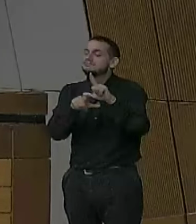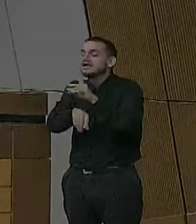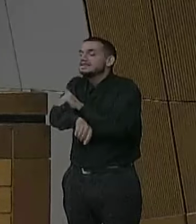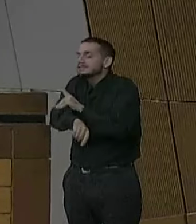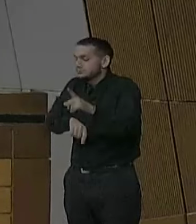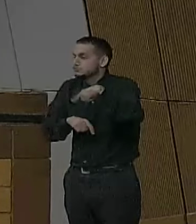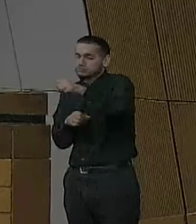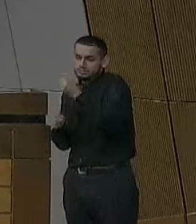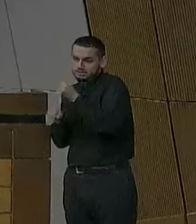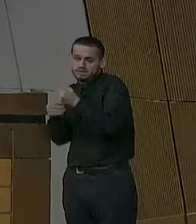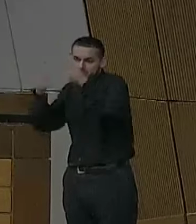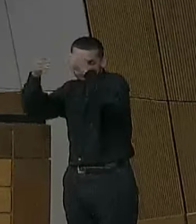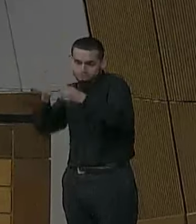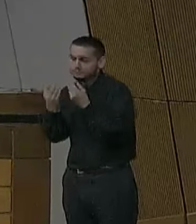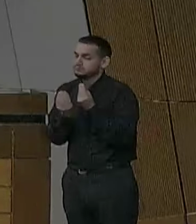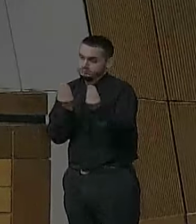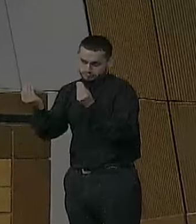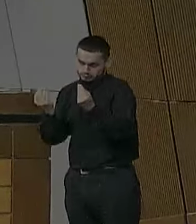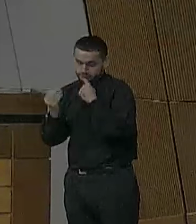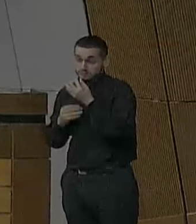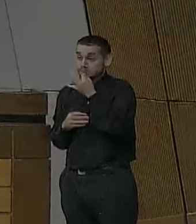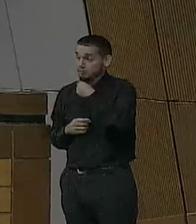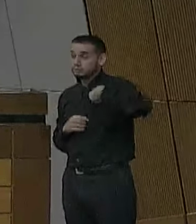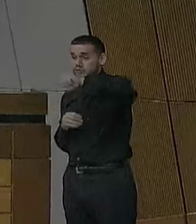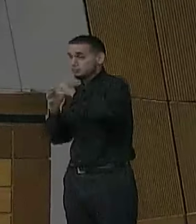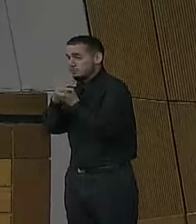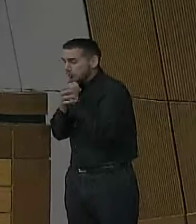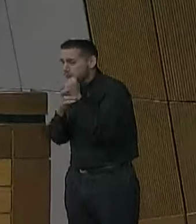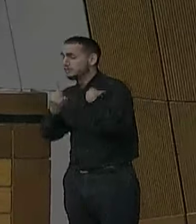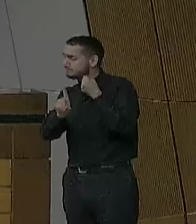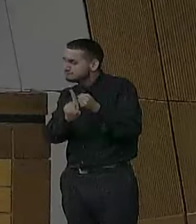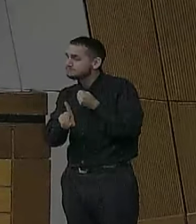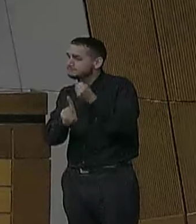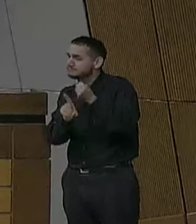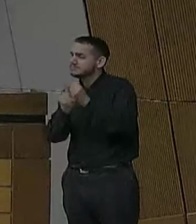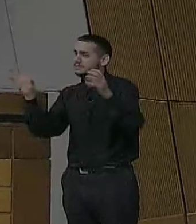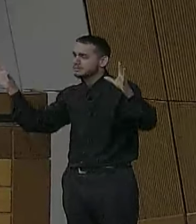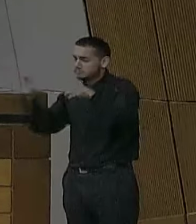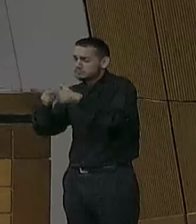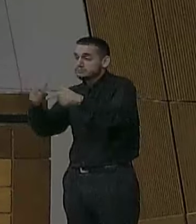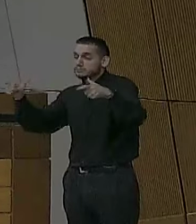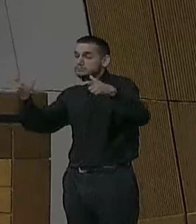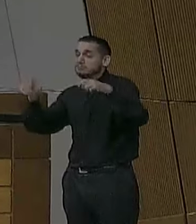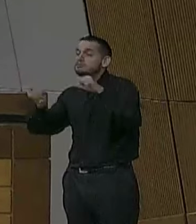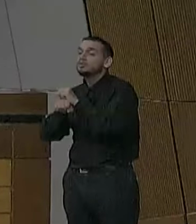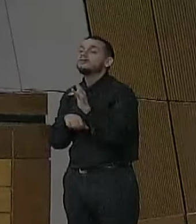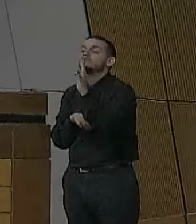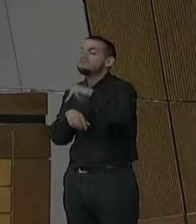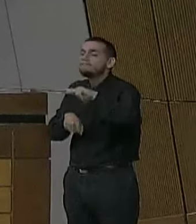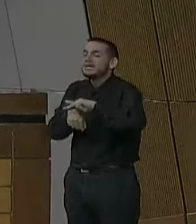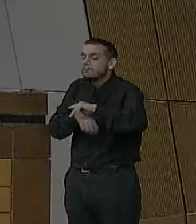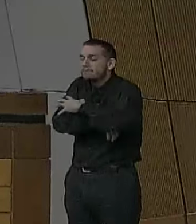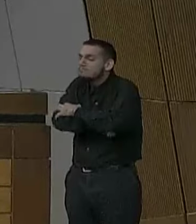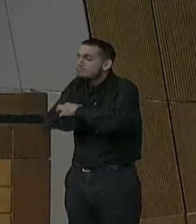que realmente si ponemos nuestros esfuerzos lo que hacemos es romper con ese círculo de pobreza que por lo general